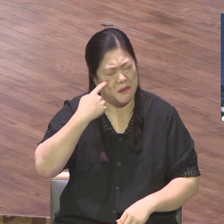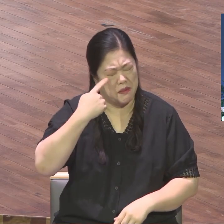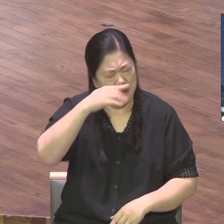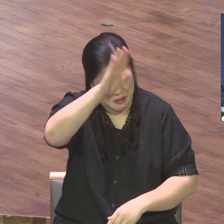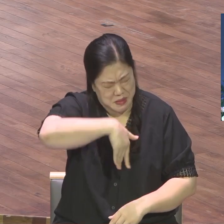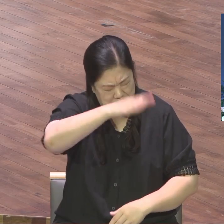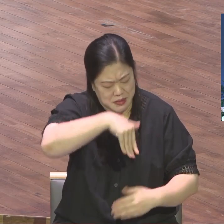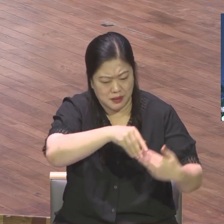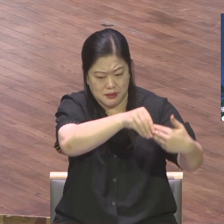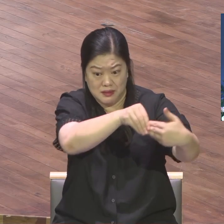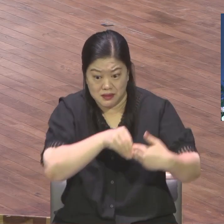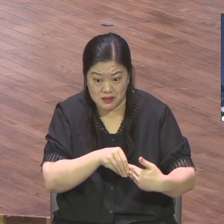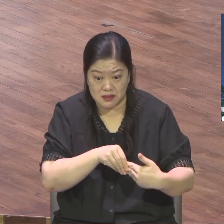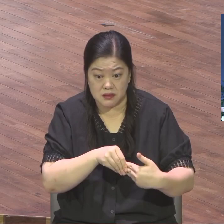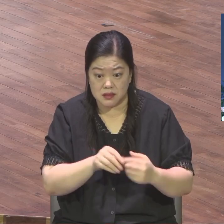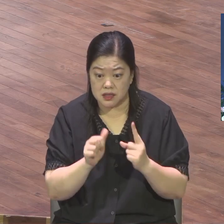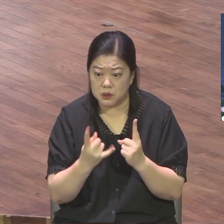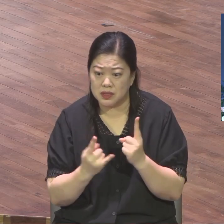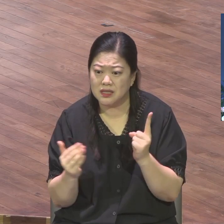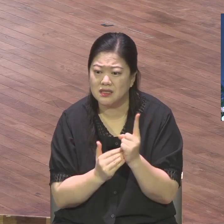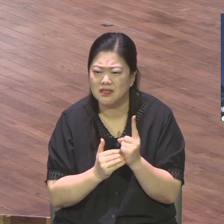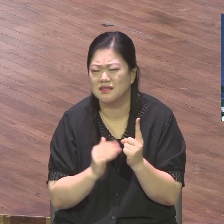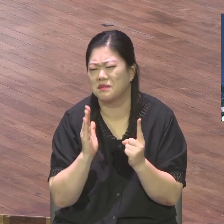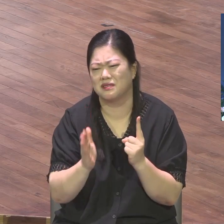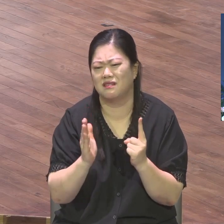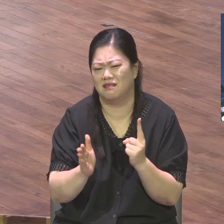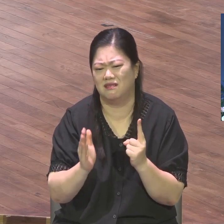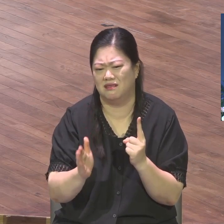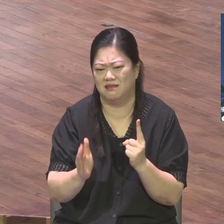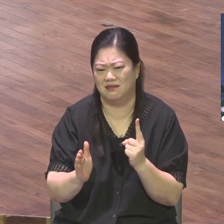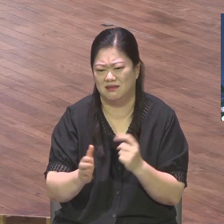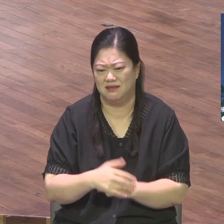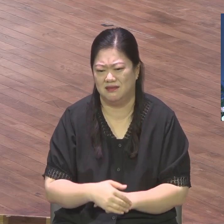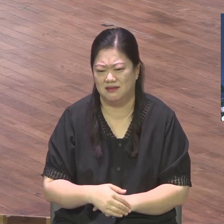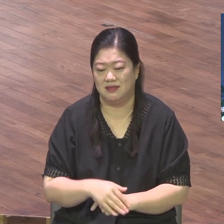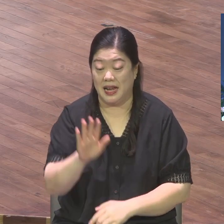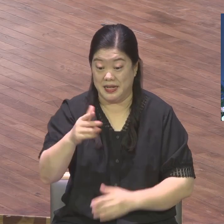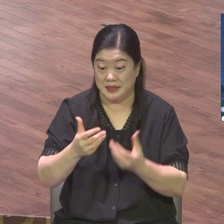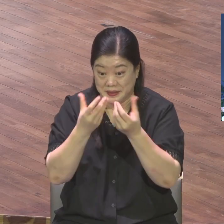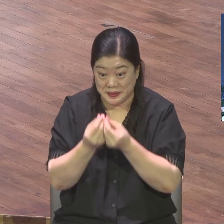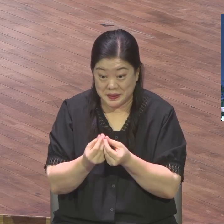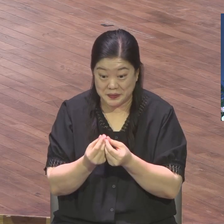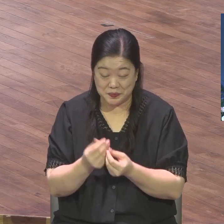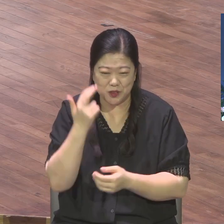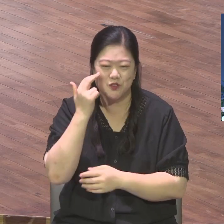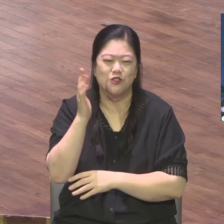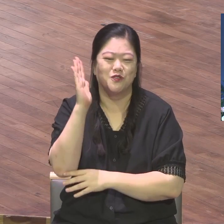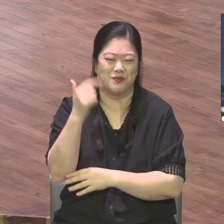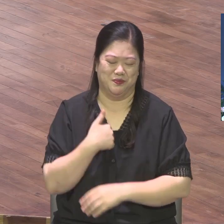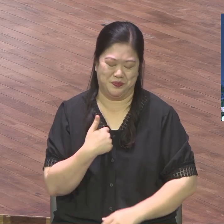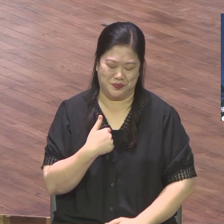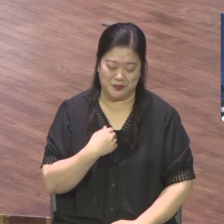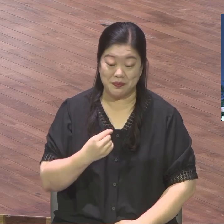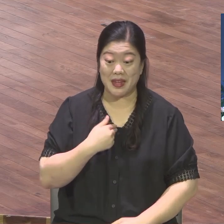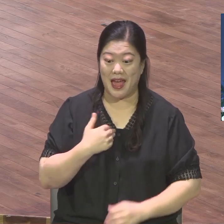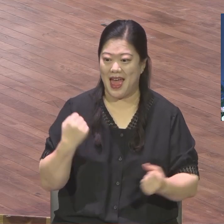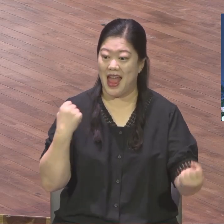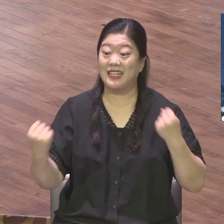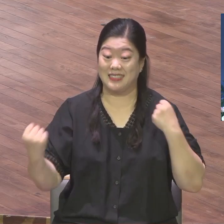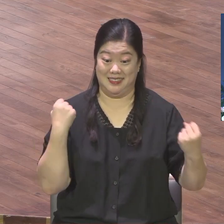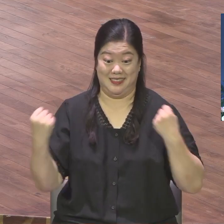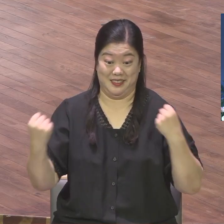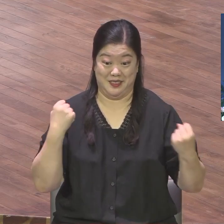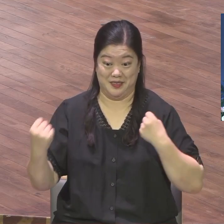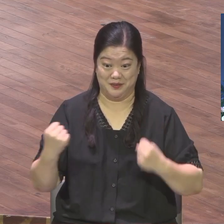펼쳐나갑니다. 한 번 더. 제가 이 헬스를 하잖아요. 헬스를 하는데 코치가 와서 30분